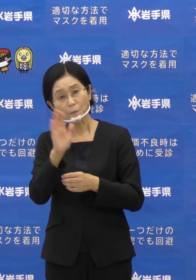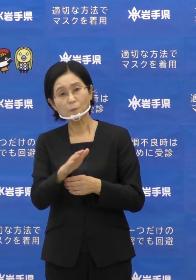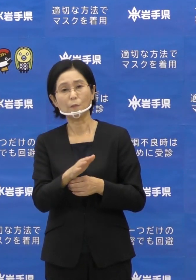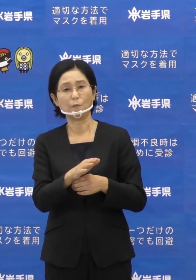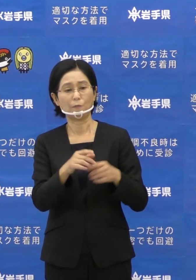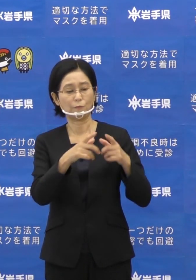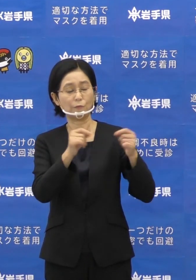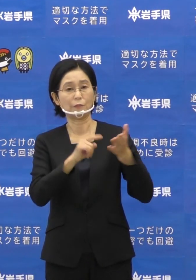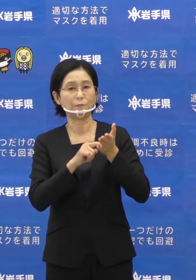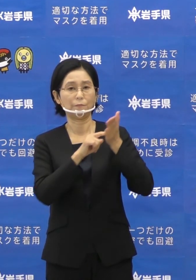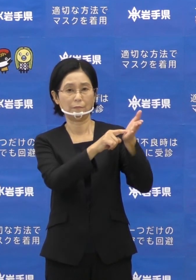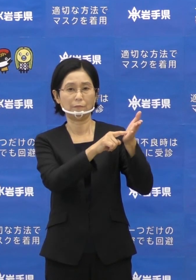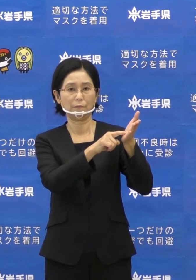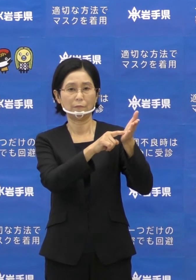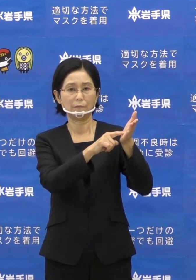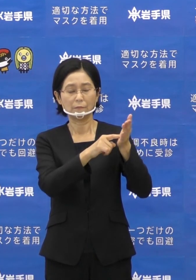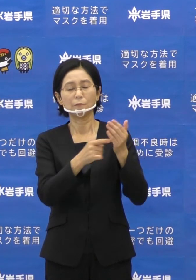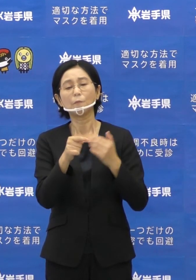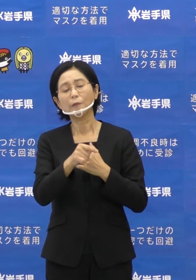で、